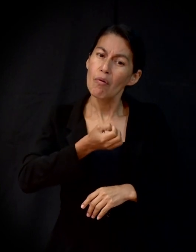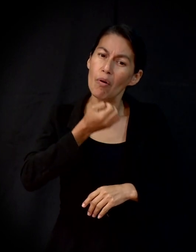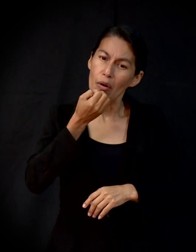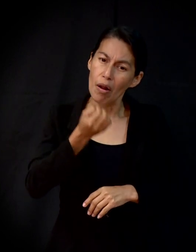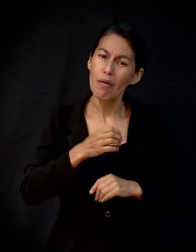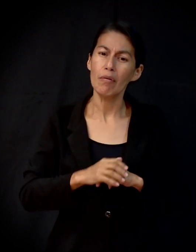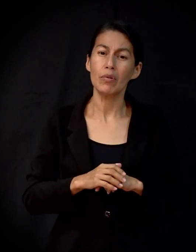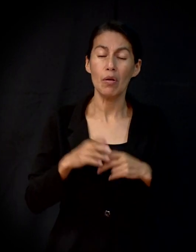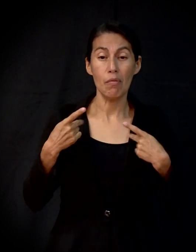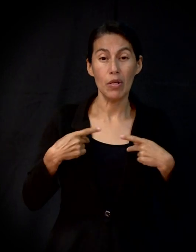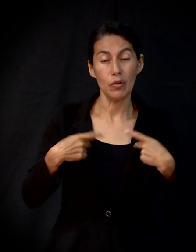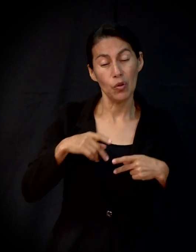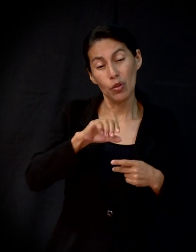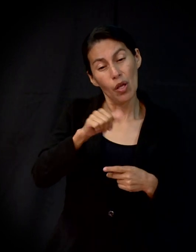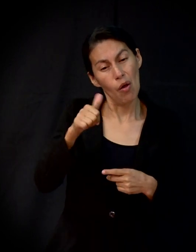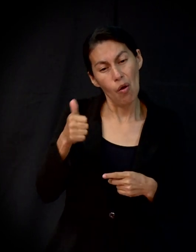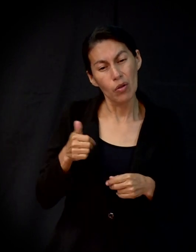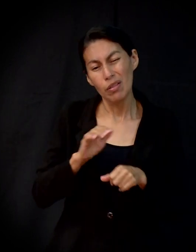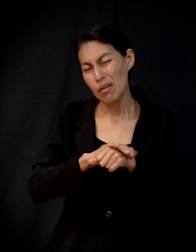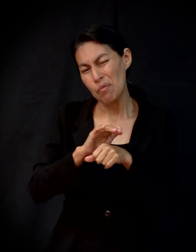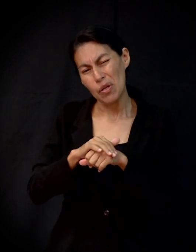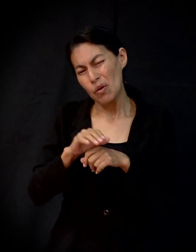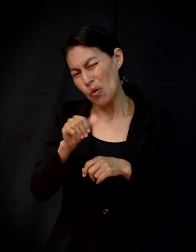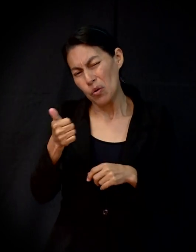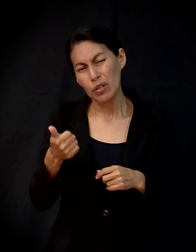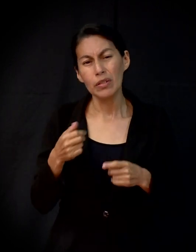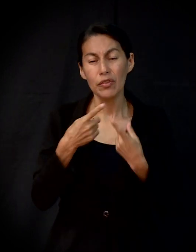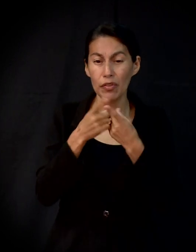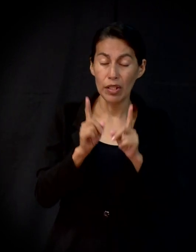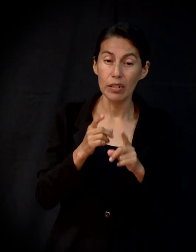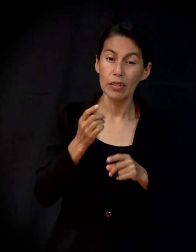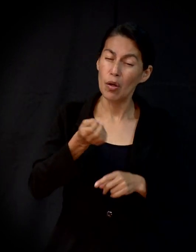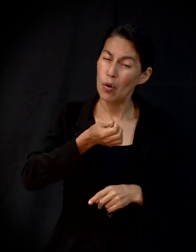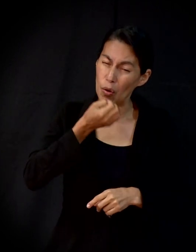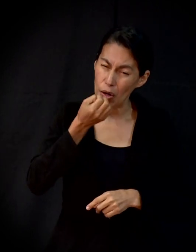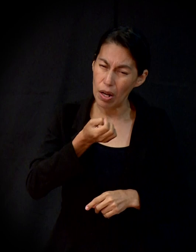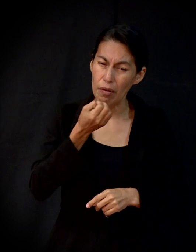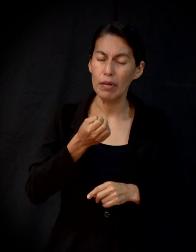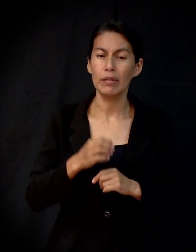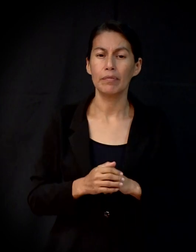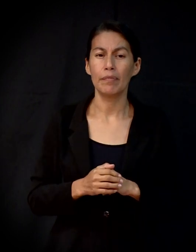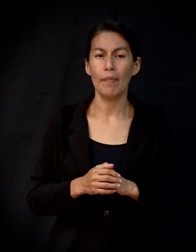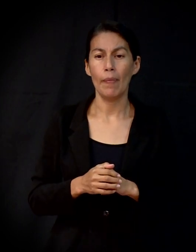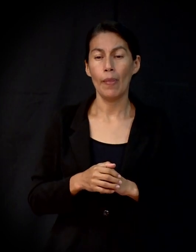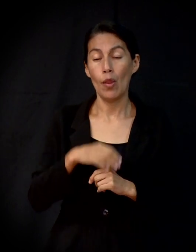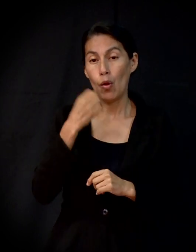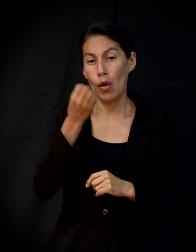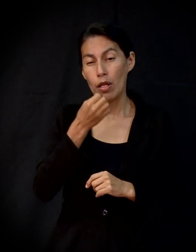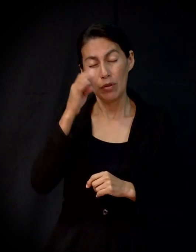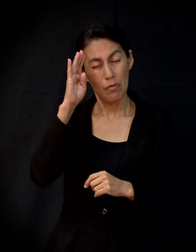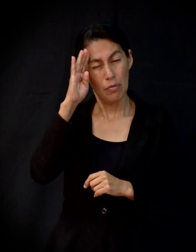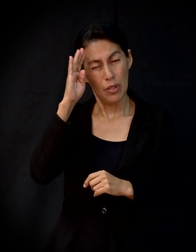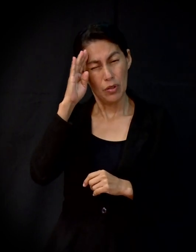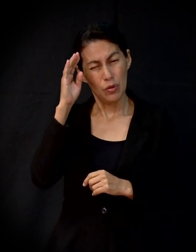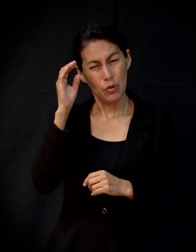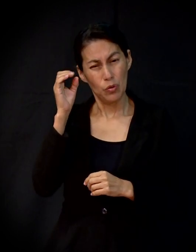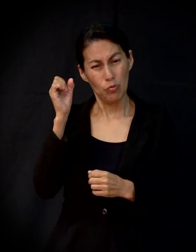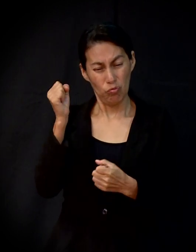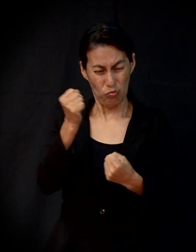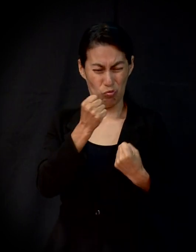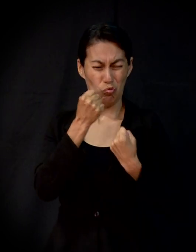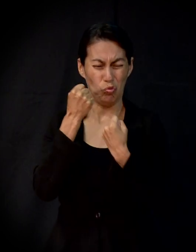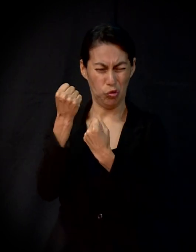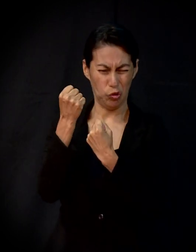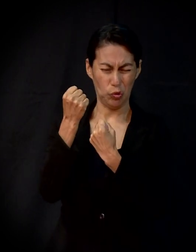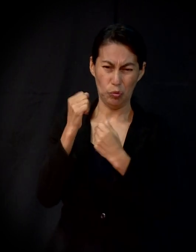Todos oramos por él y hasta muchas personas por él. La oración es un superpoder